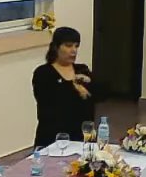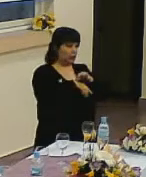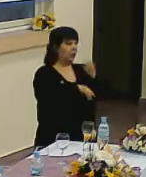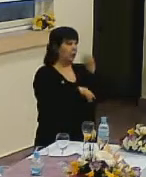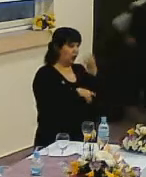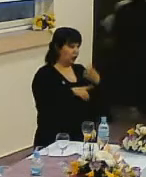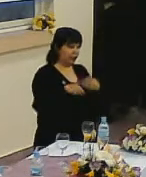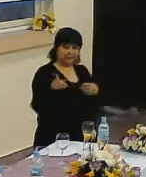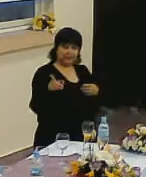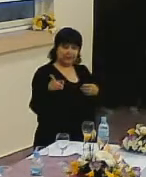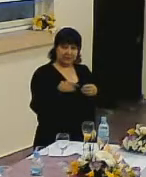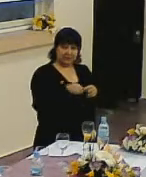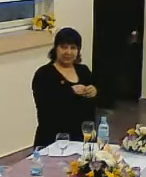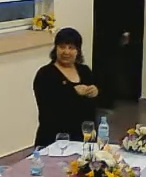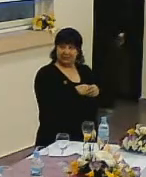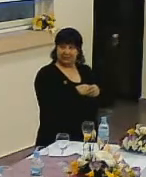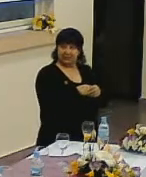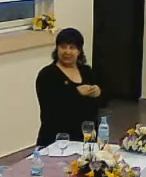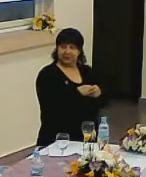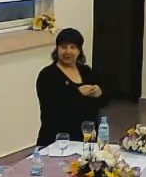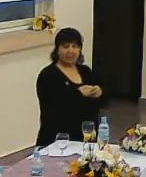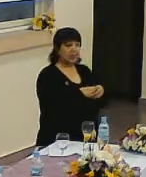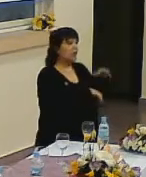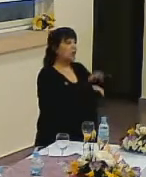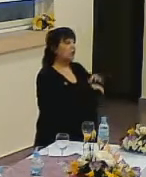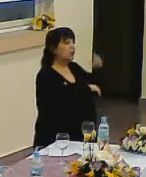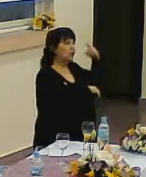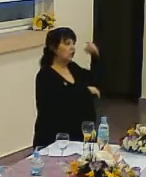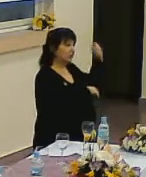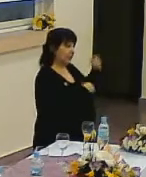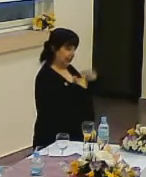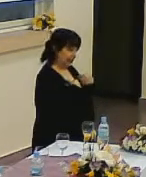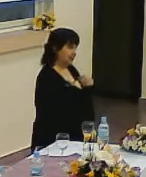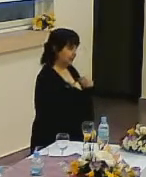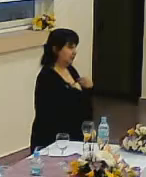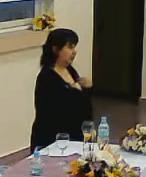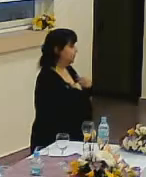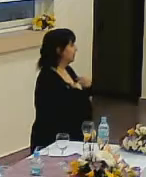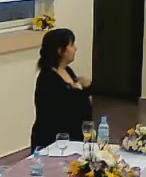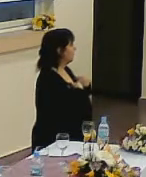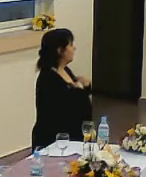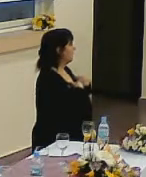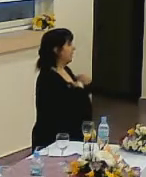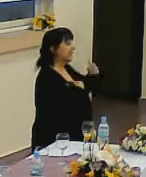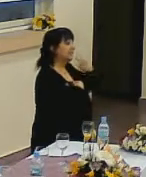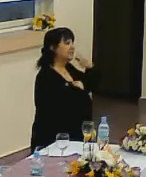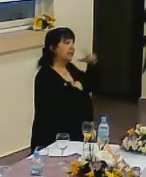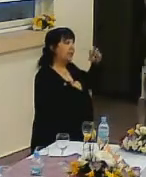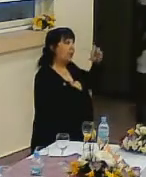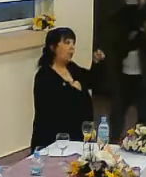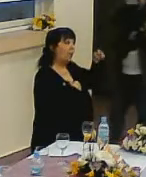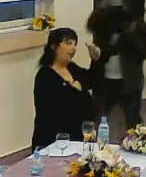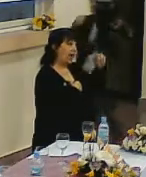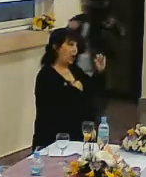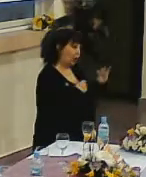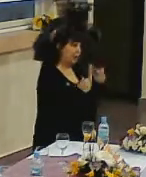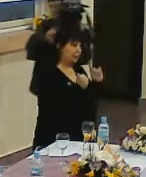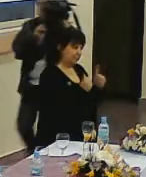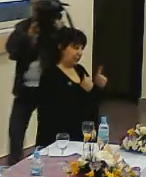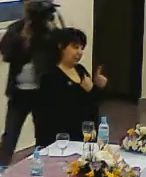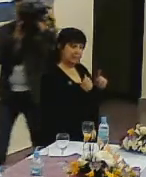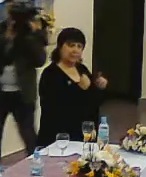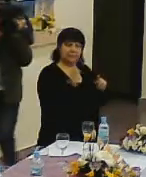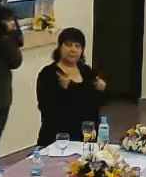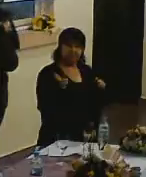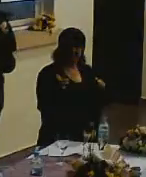Flores, como médica psiquiatra también estudió en el equipo, la psicopedagoga, la licenciada Arias, que